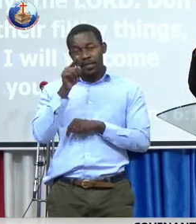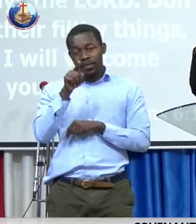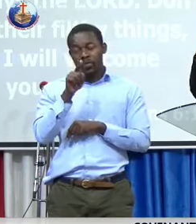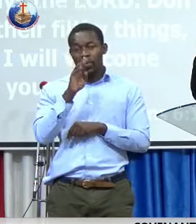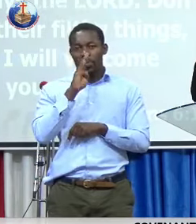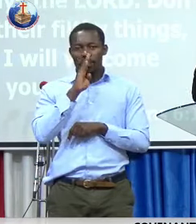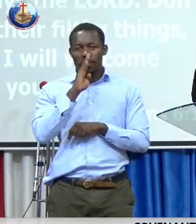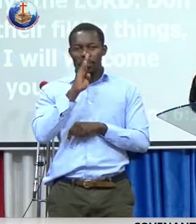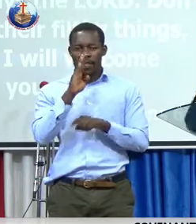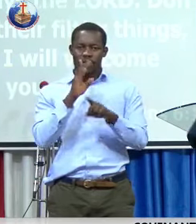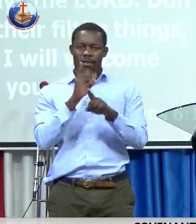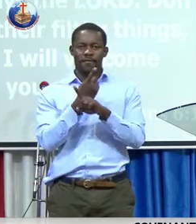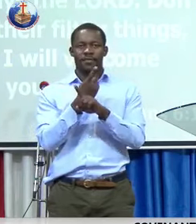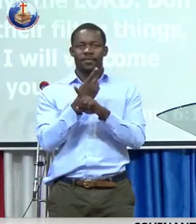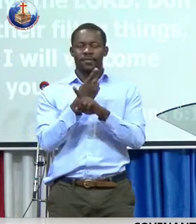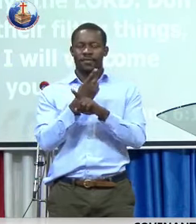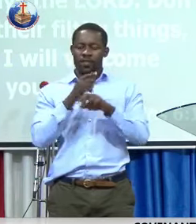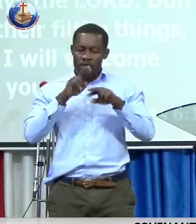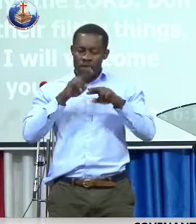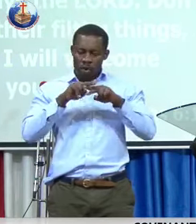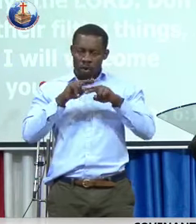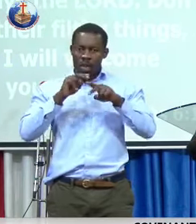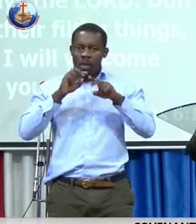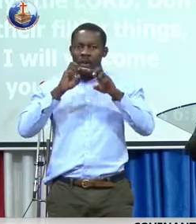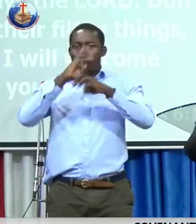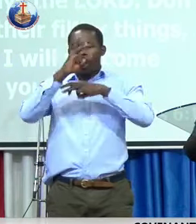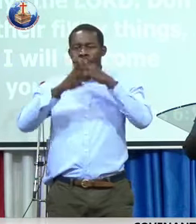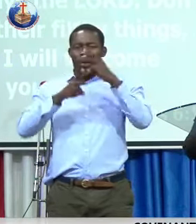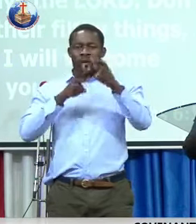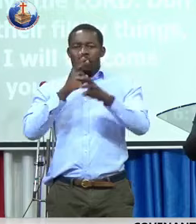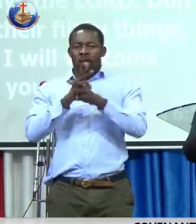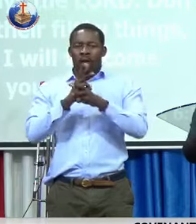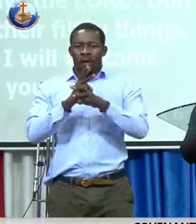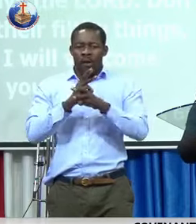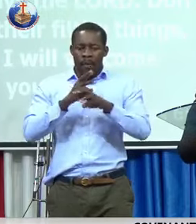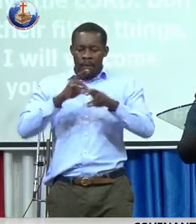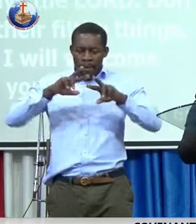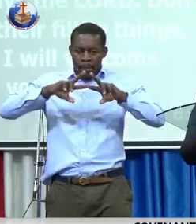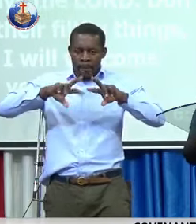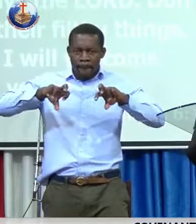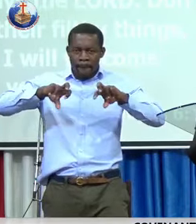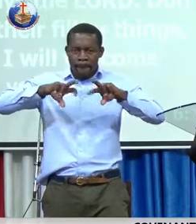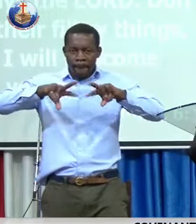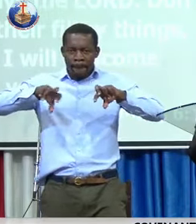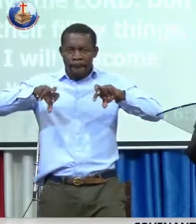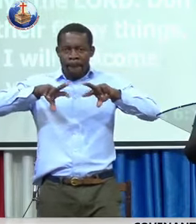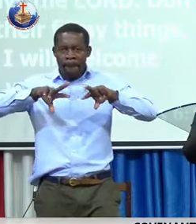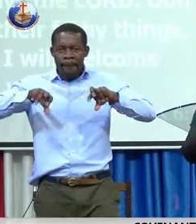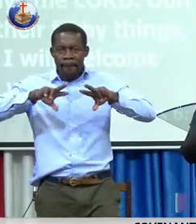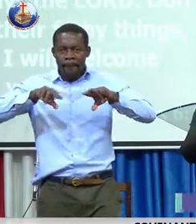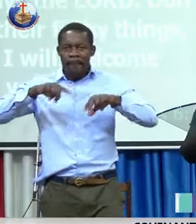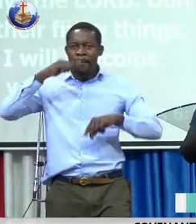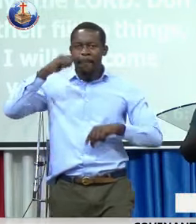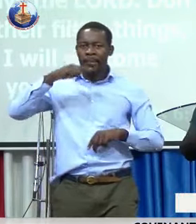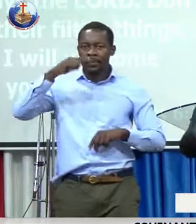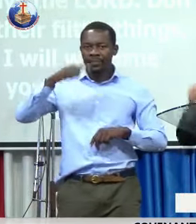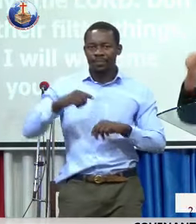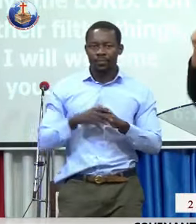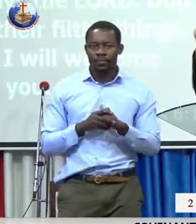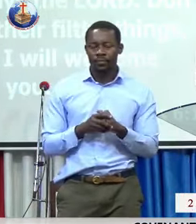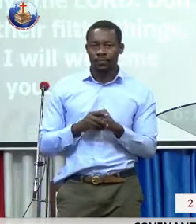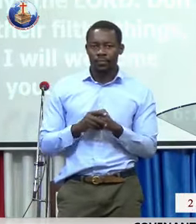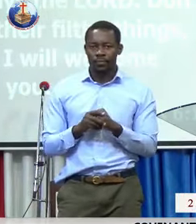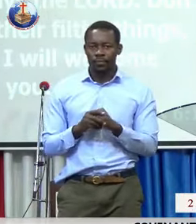as the salt of the world. Hivyo ndivyo tunafaa kuwa kama chumvi ya ulimwengu. Statistically speaking, katika mambo ya utafiti wa hesabu,